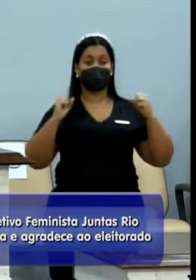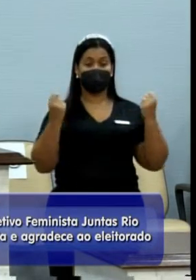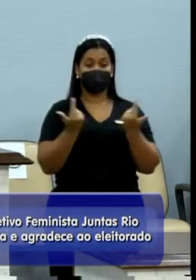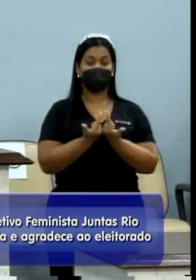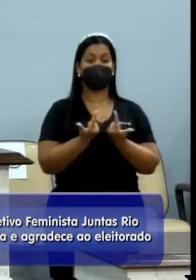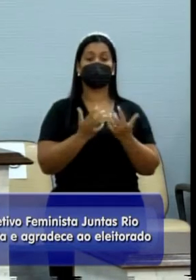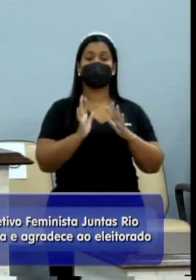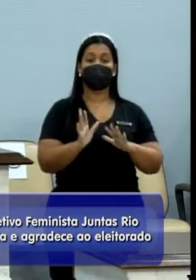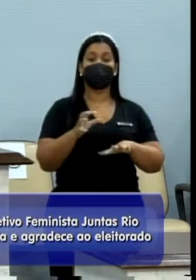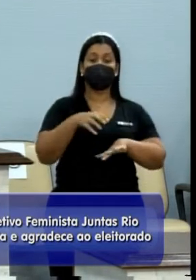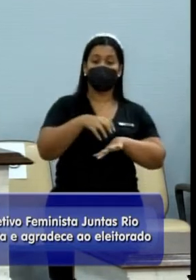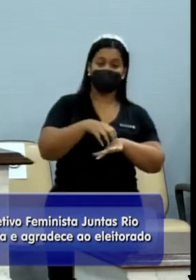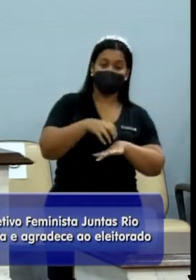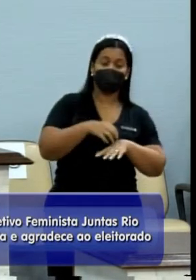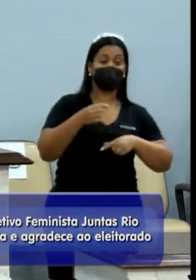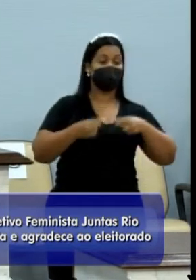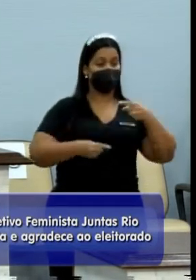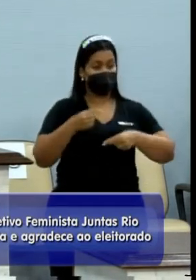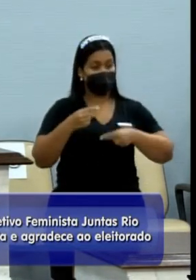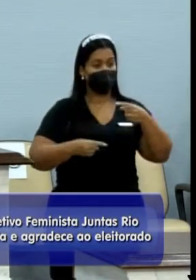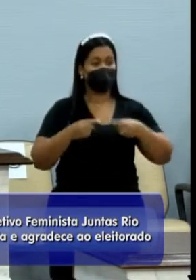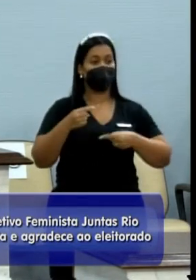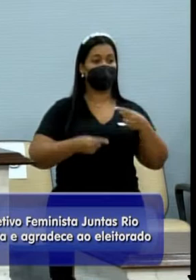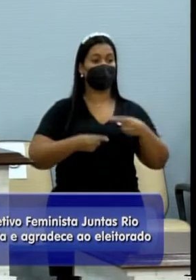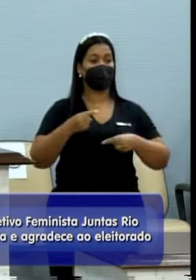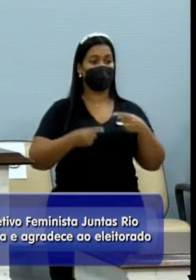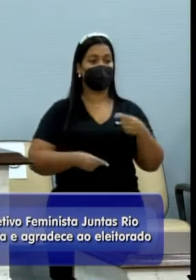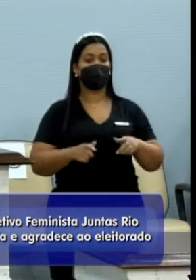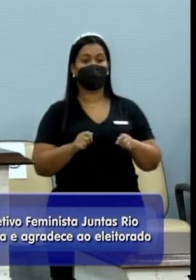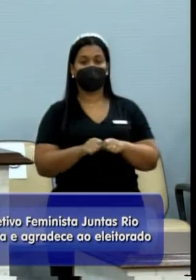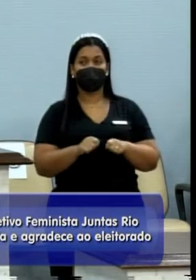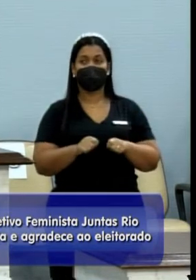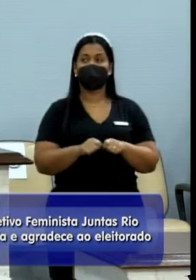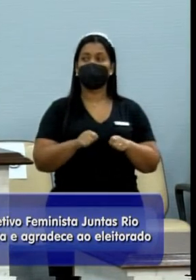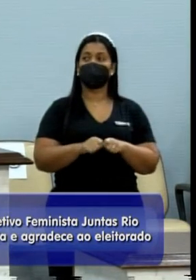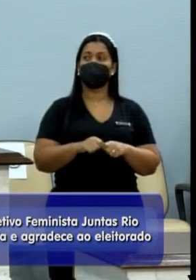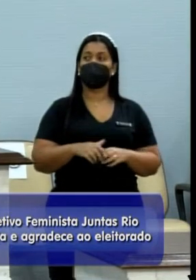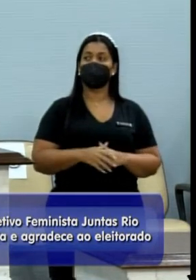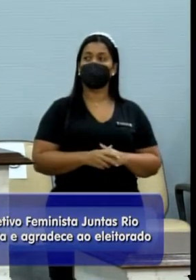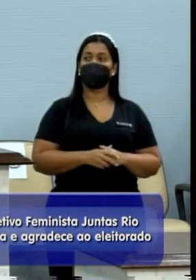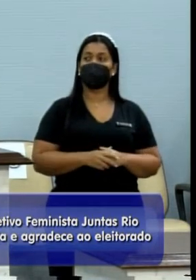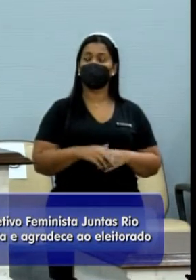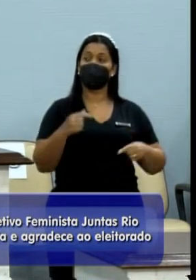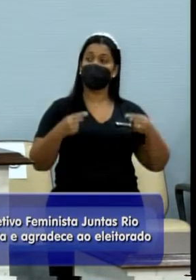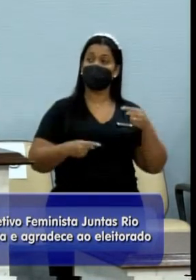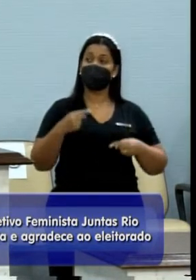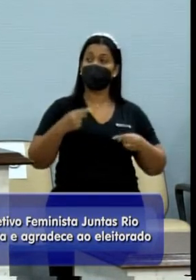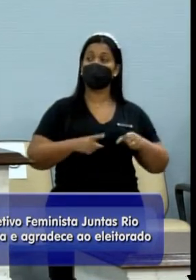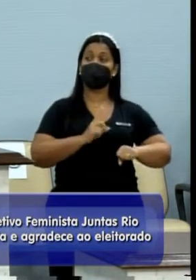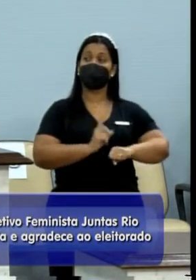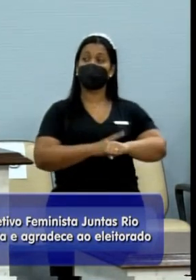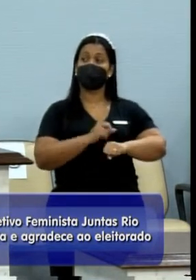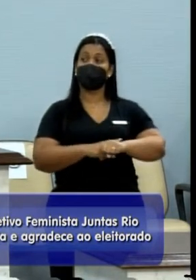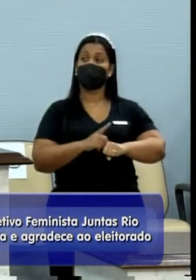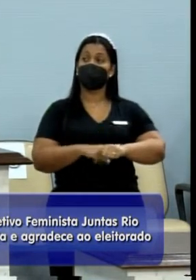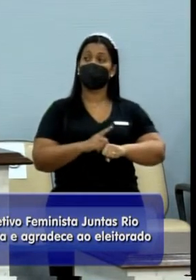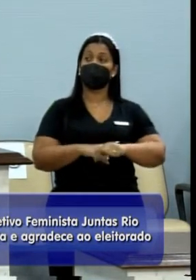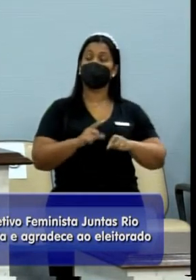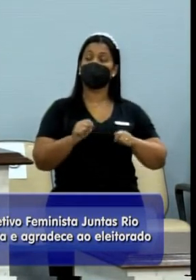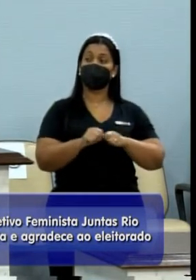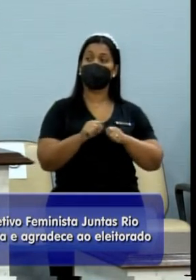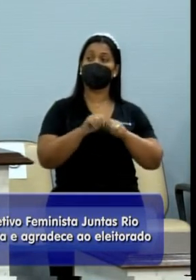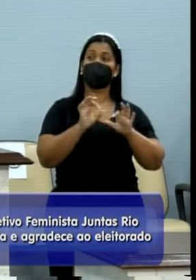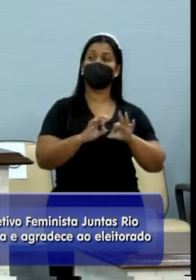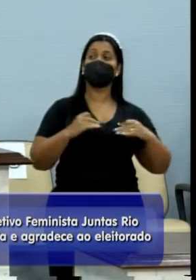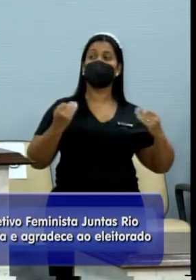nos gabinetes. Política está na hora que a gente está fazendo compra para a nossa comida. Política está na hora quando a gente forma uma